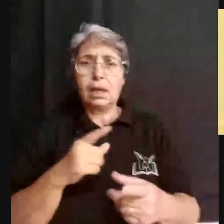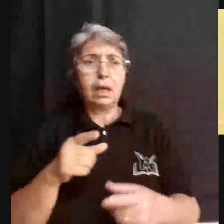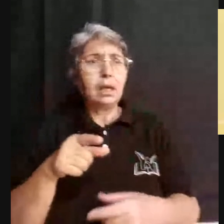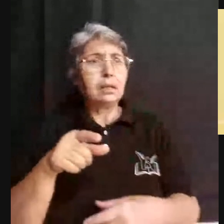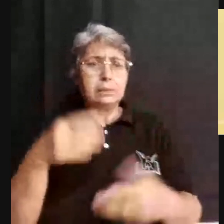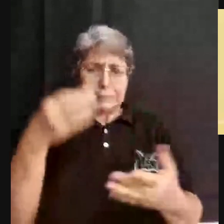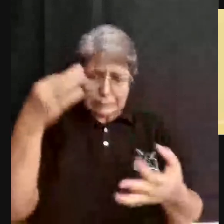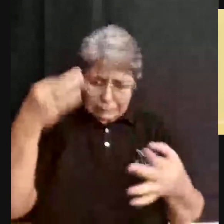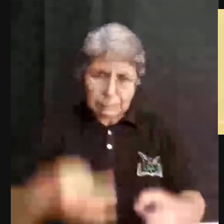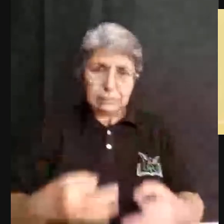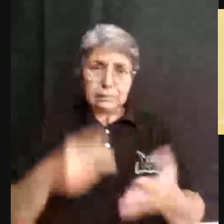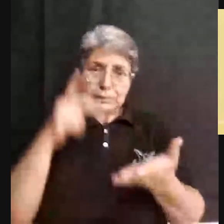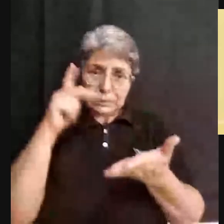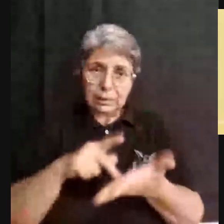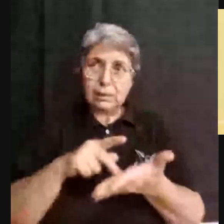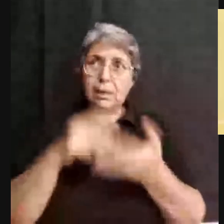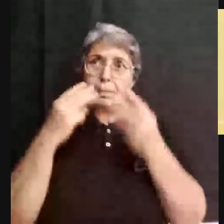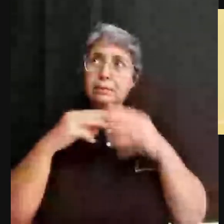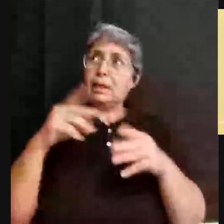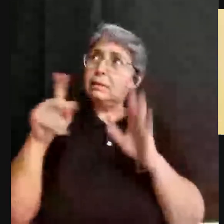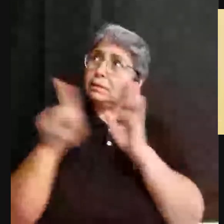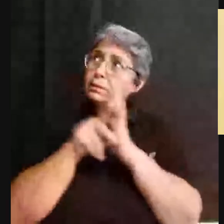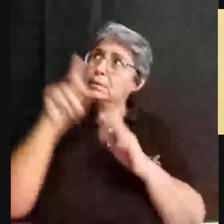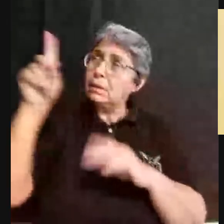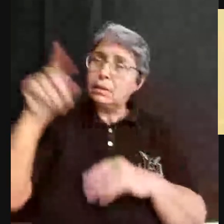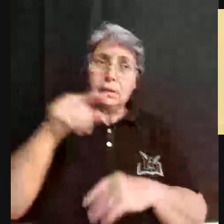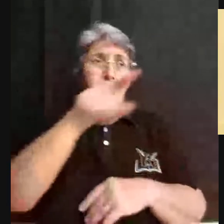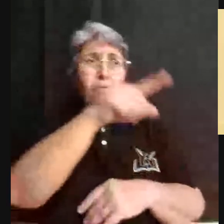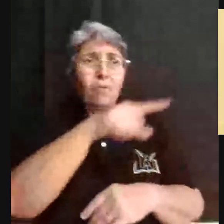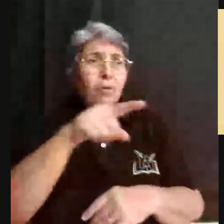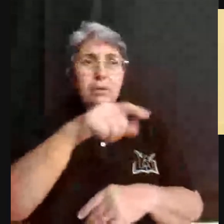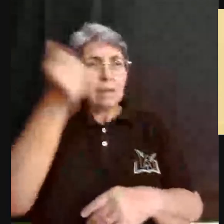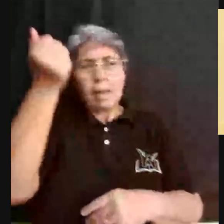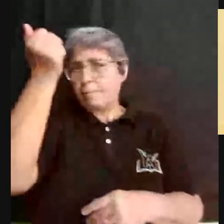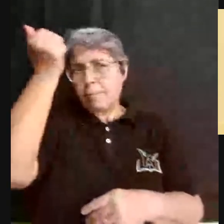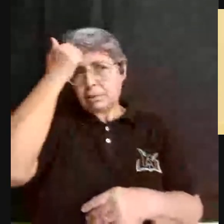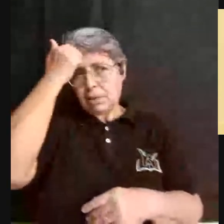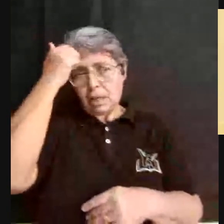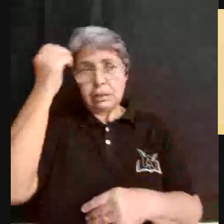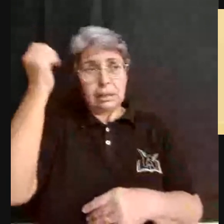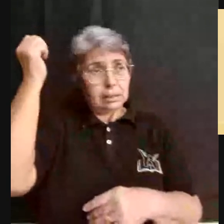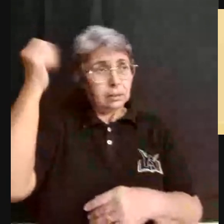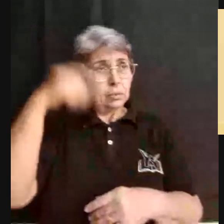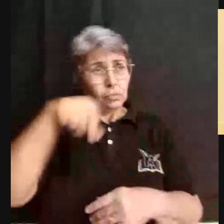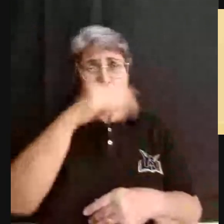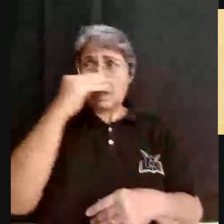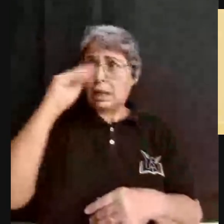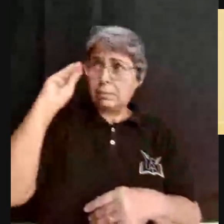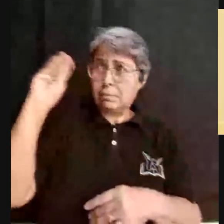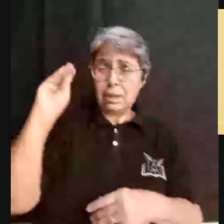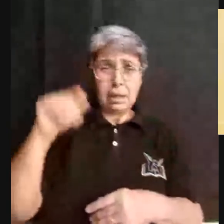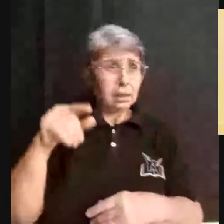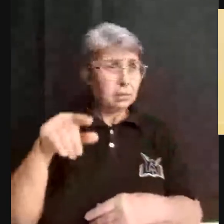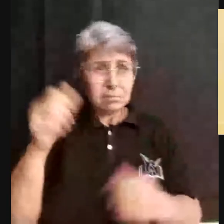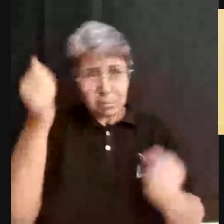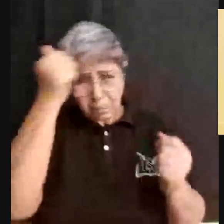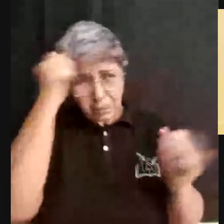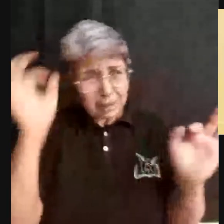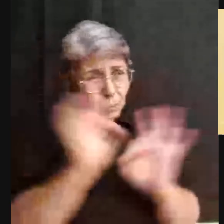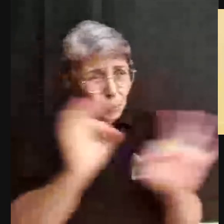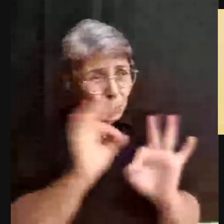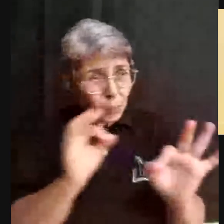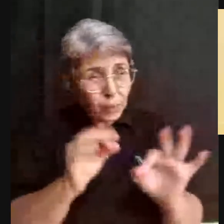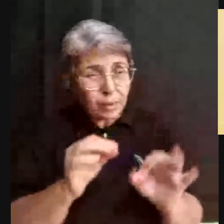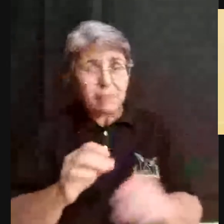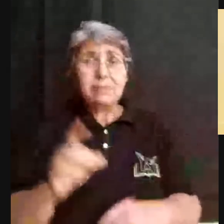corações perante Deus? Não vos arrependestes de vossa rejeição da mensagem de misericórdia que ele vos enviou? Então percebam